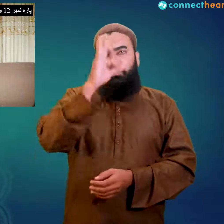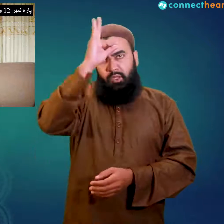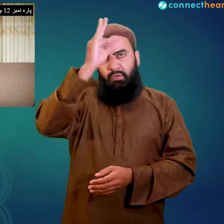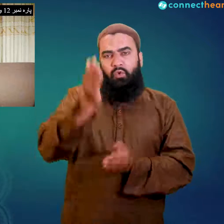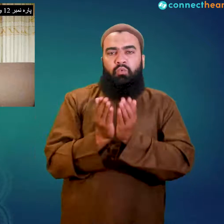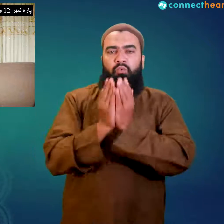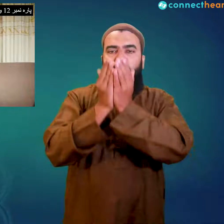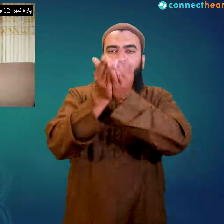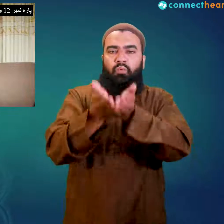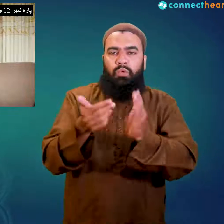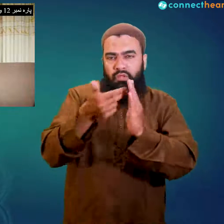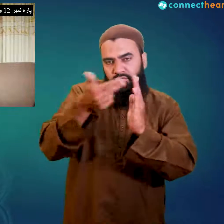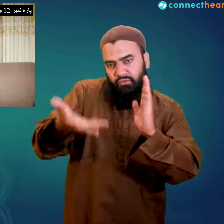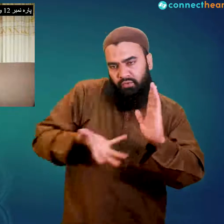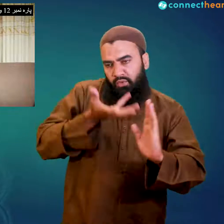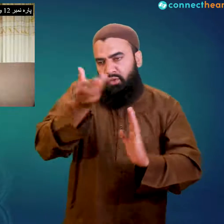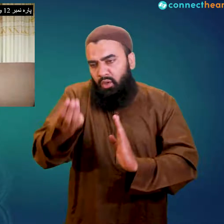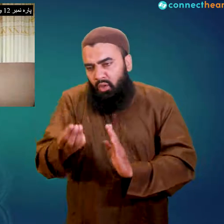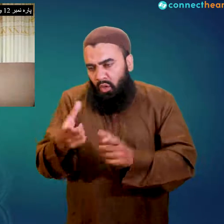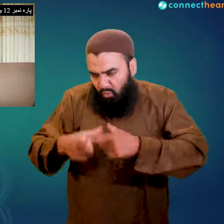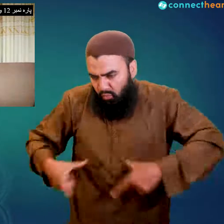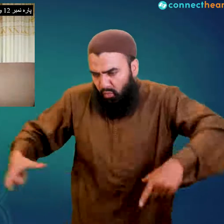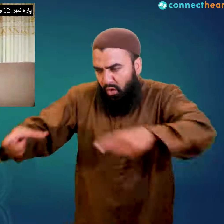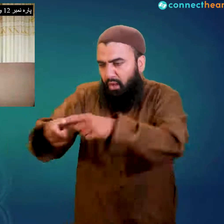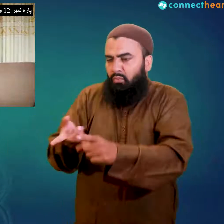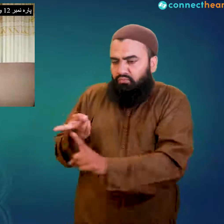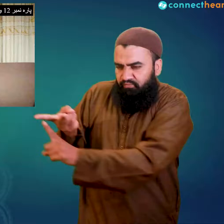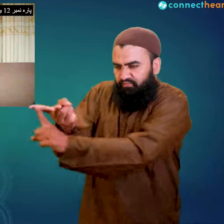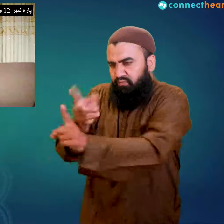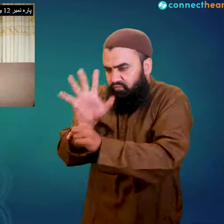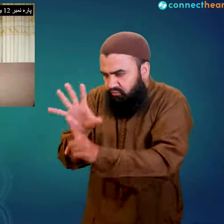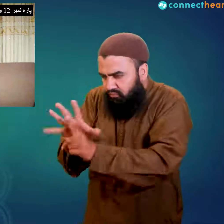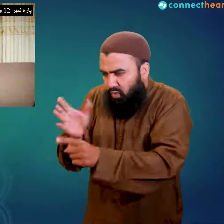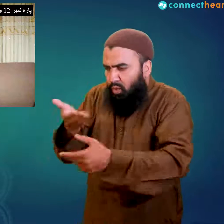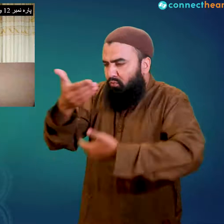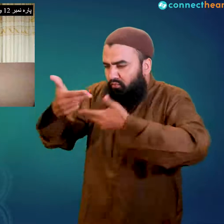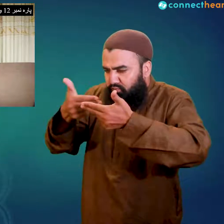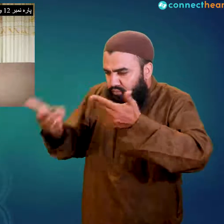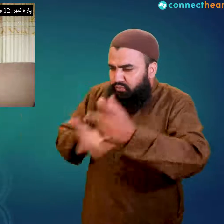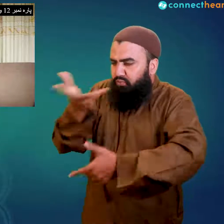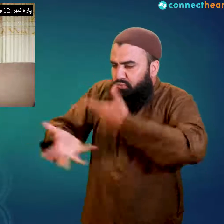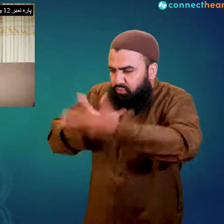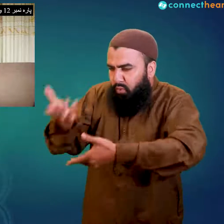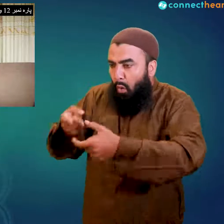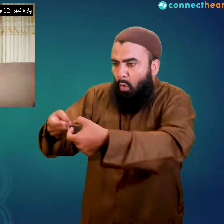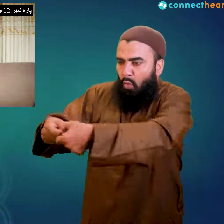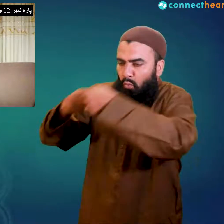دعوت دی، اللہ کے پیغام ان تک پہنچایا، تو قوم نے بہت سے اعتراضات کیے۔